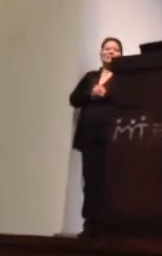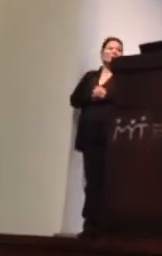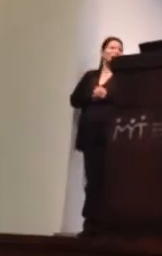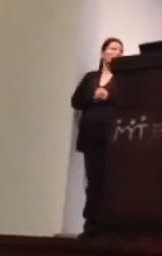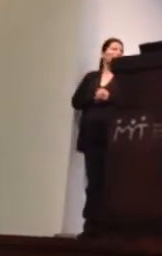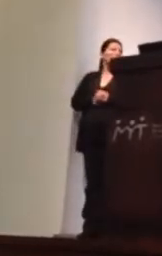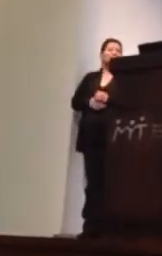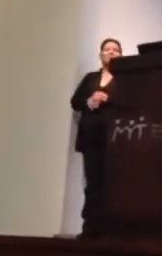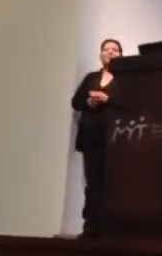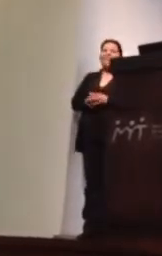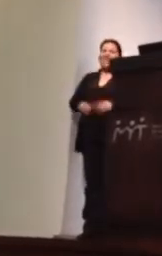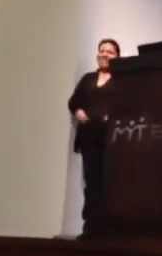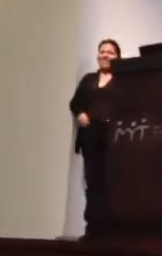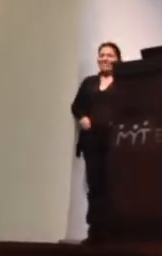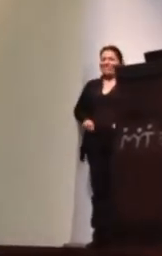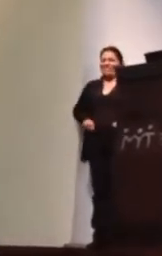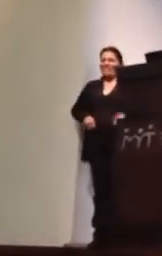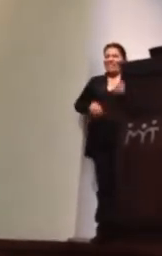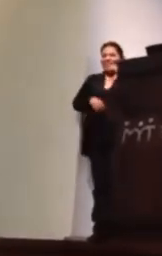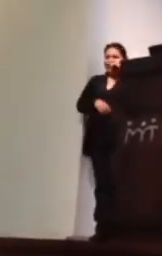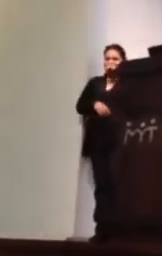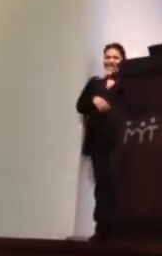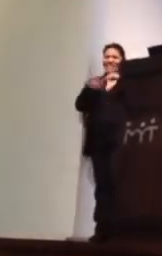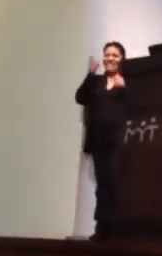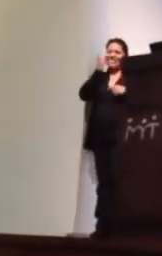No voy a decir quién.